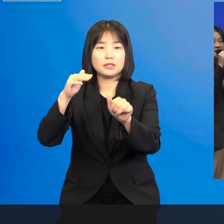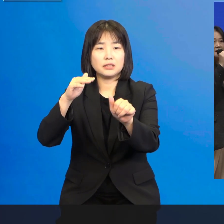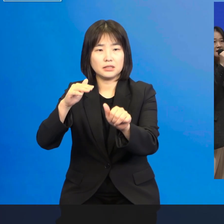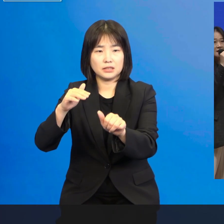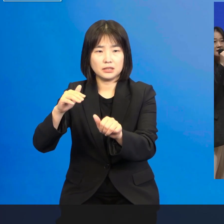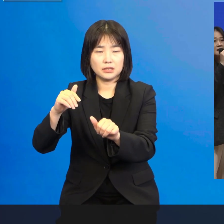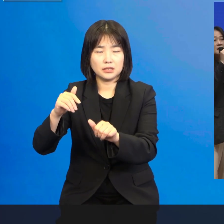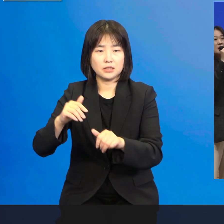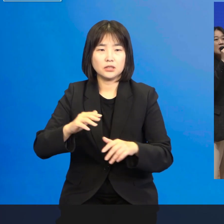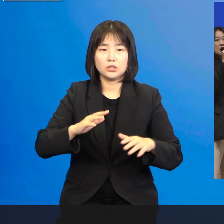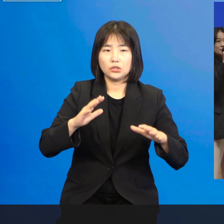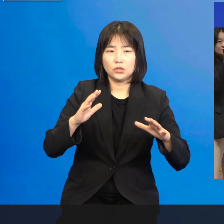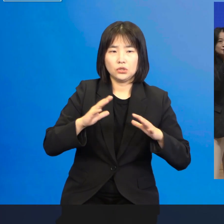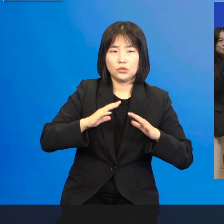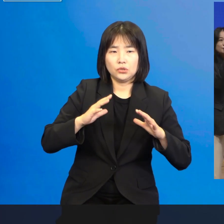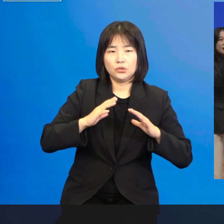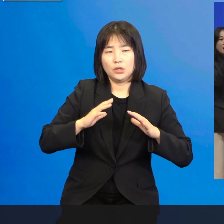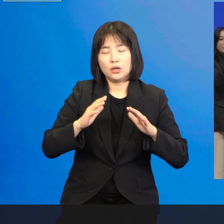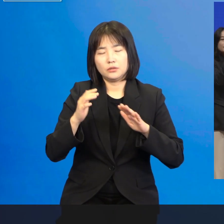두려움과 실패 내려놓고,